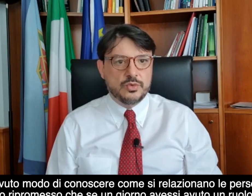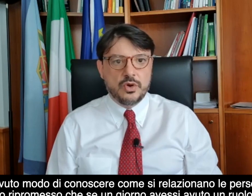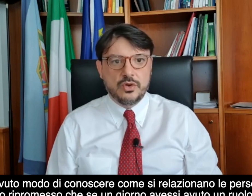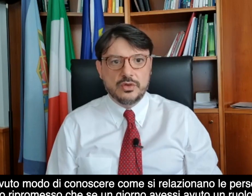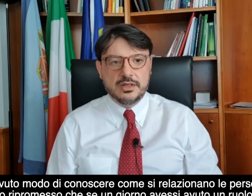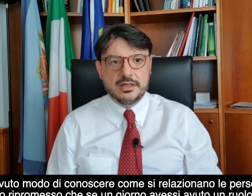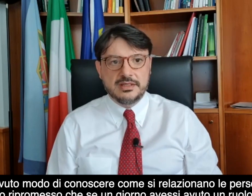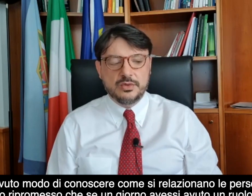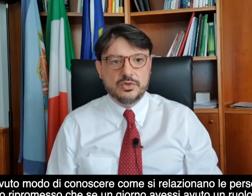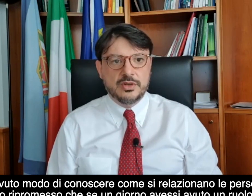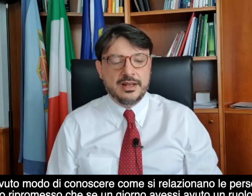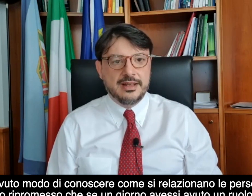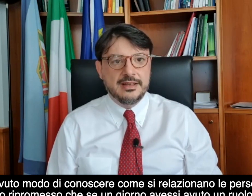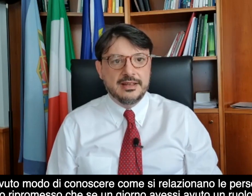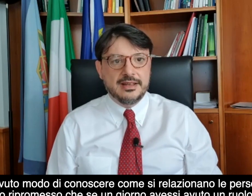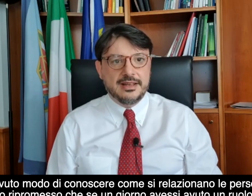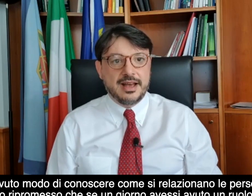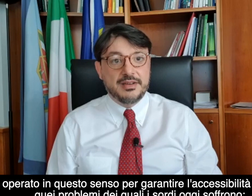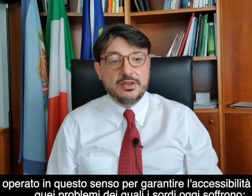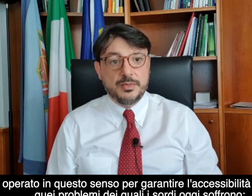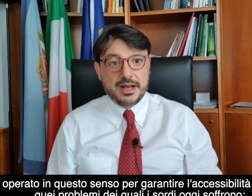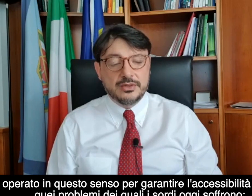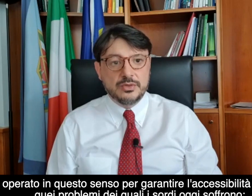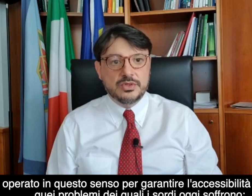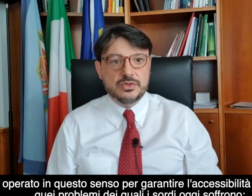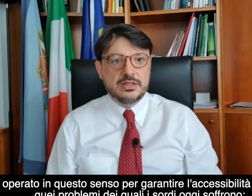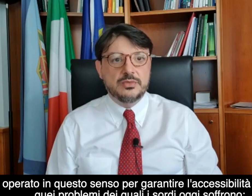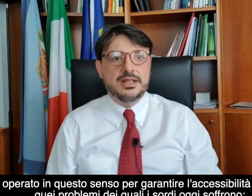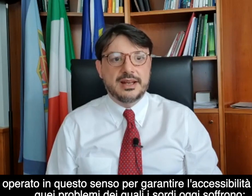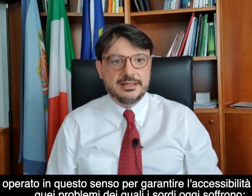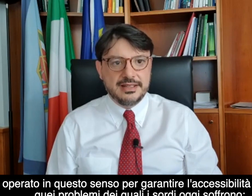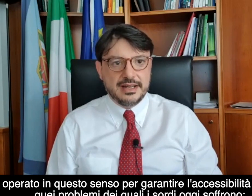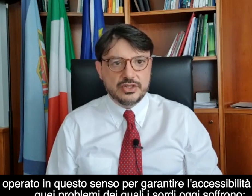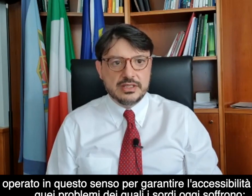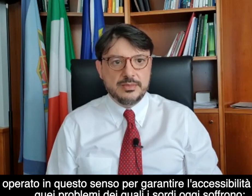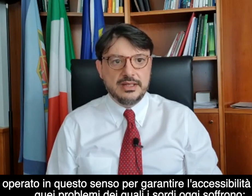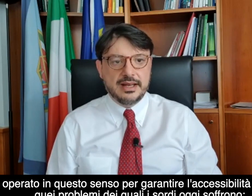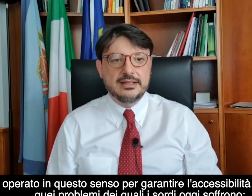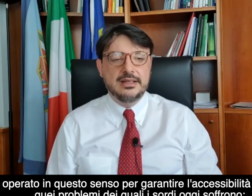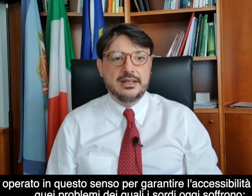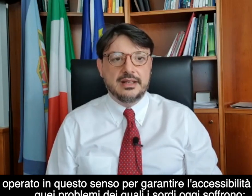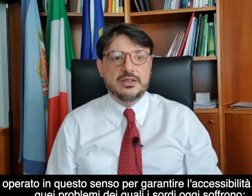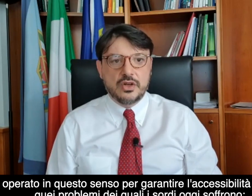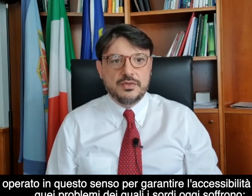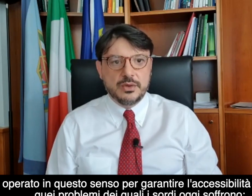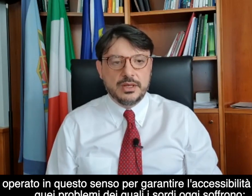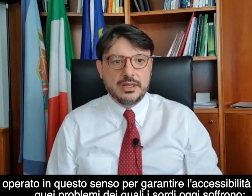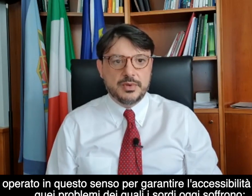istituzionale avrei operato in questo senso per garantire l'accessibilità e risolvere quei problemi